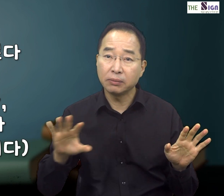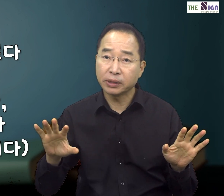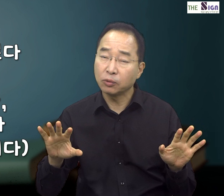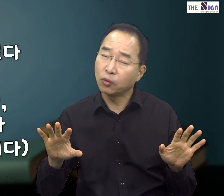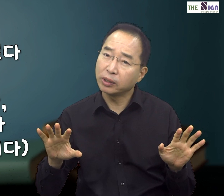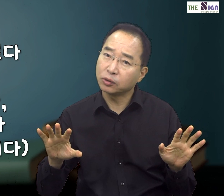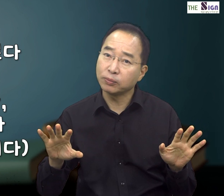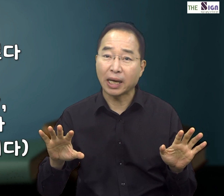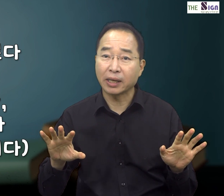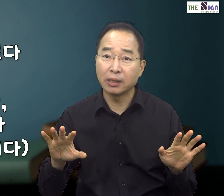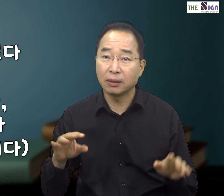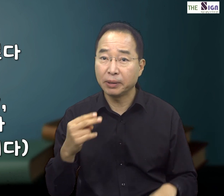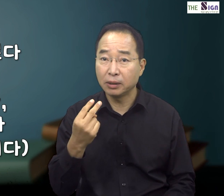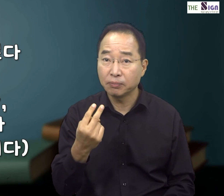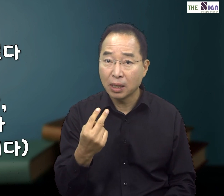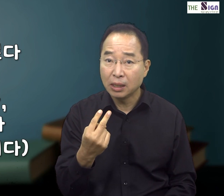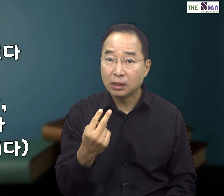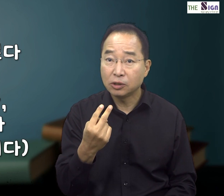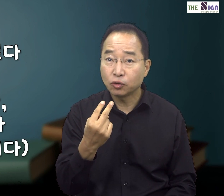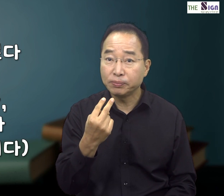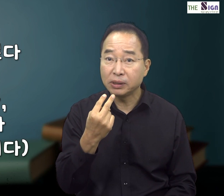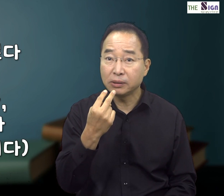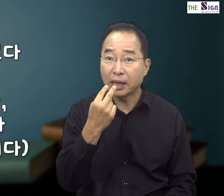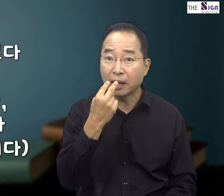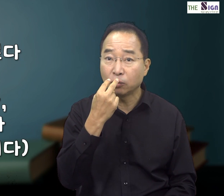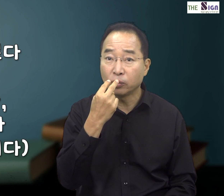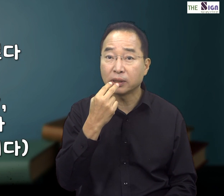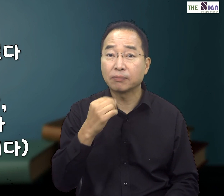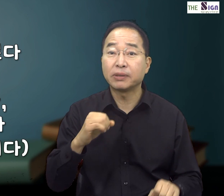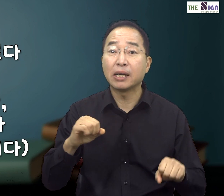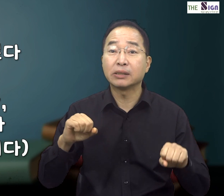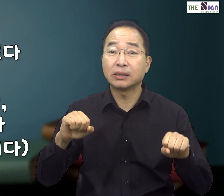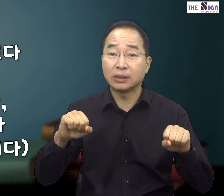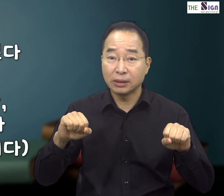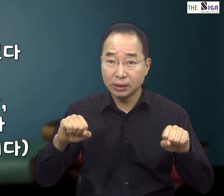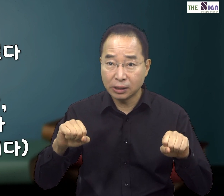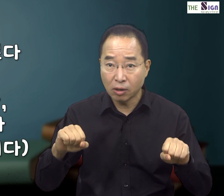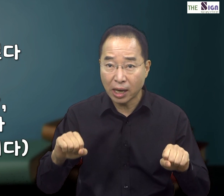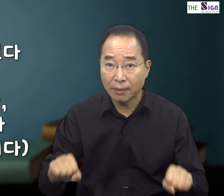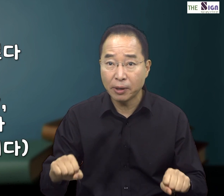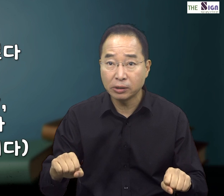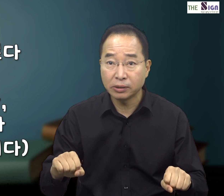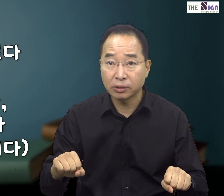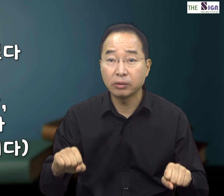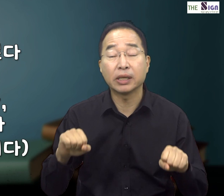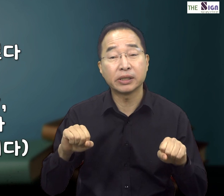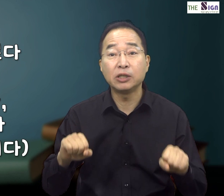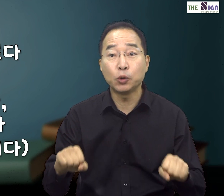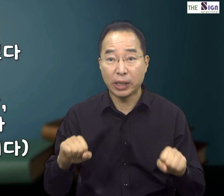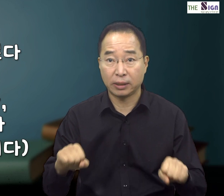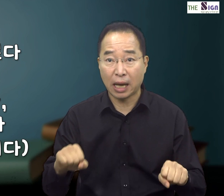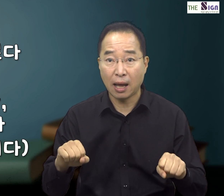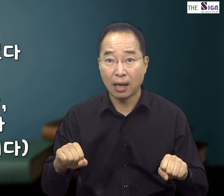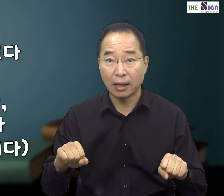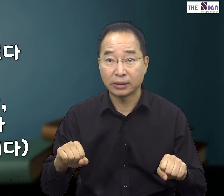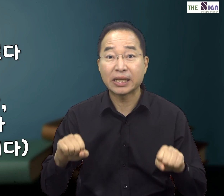흐름상 요거가 좀 약해. 그러면은 이 숨쉰다라는 동작 플러스 이걸 하면서 내가 생존해 있다,